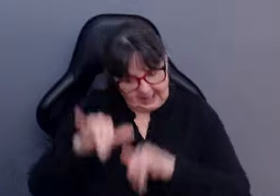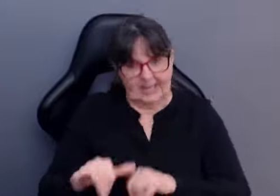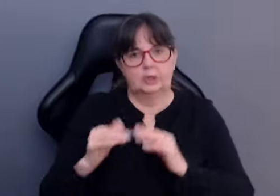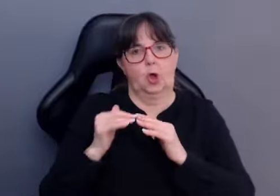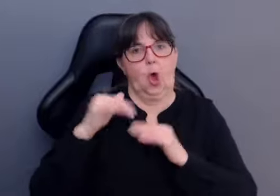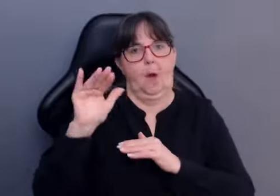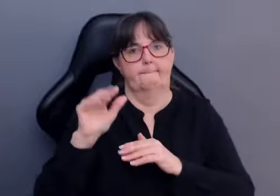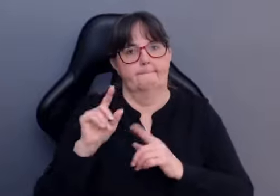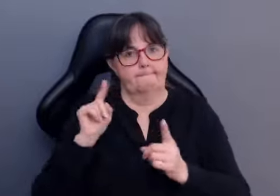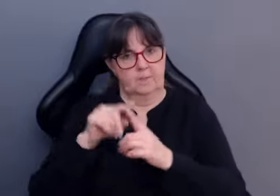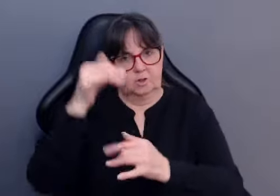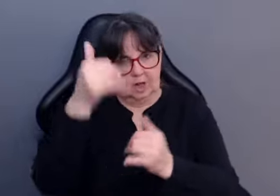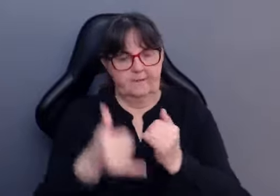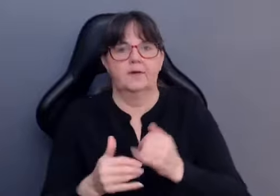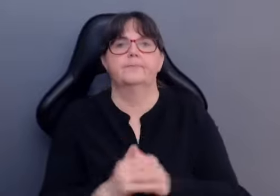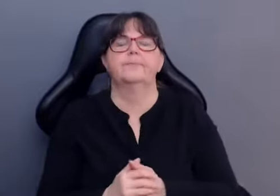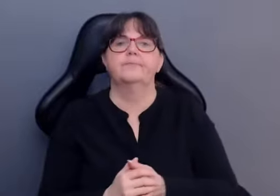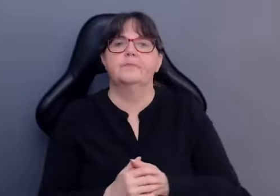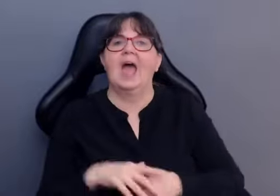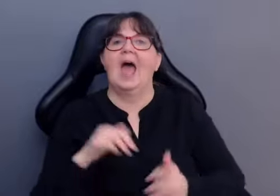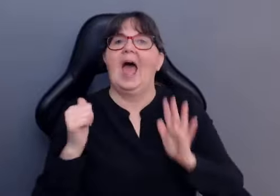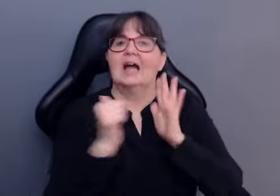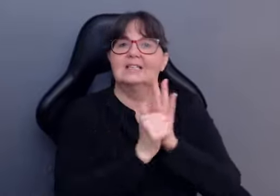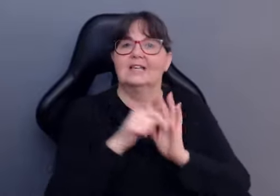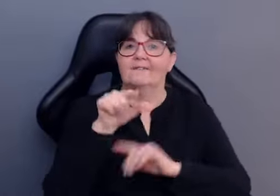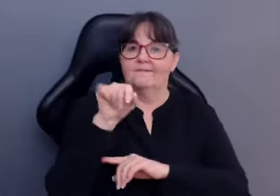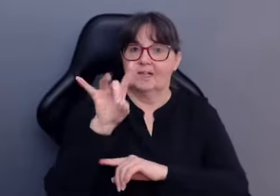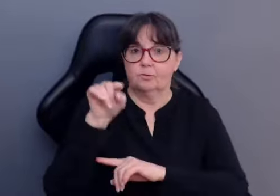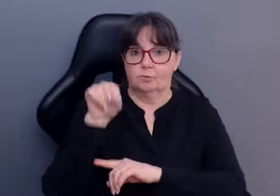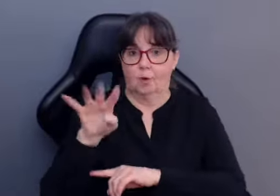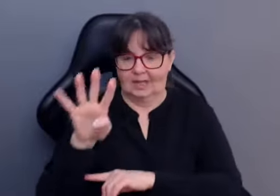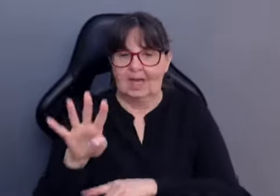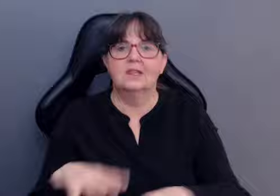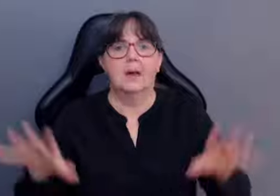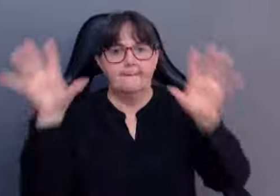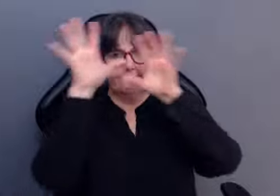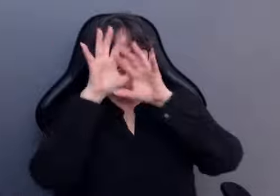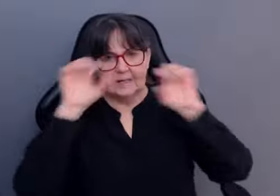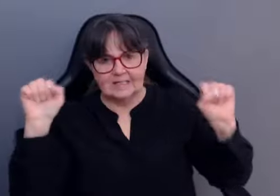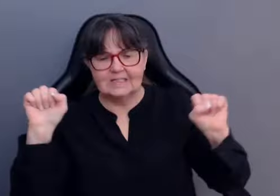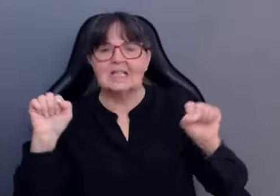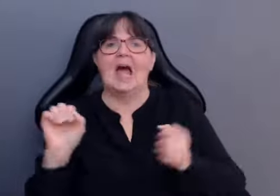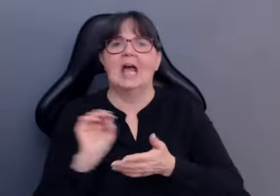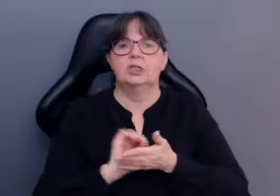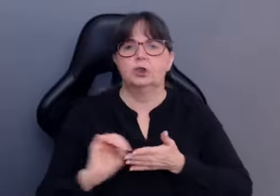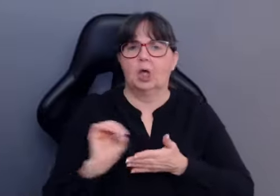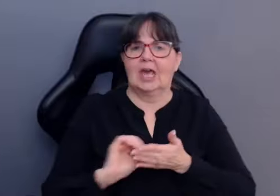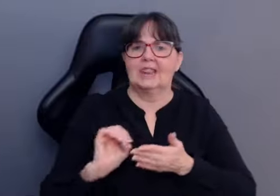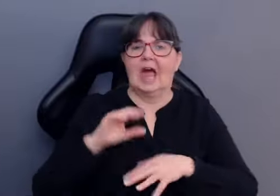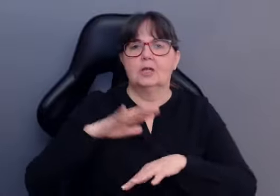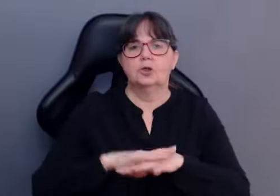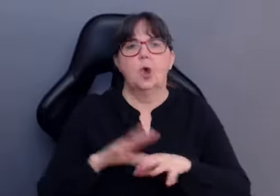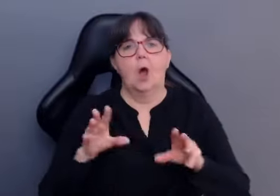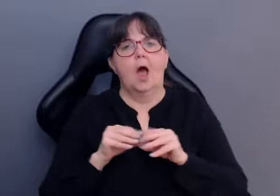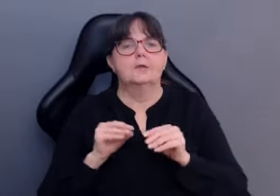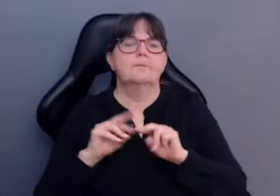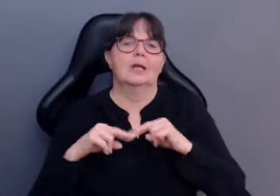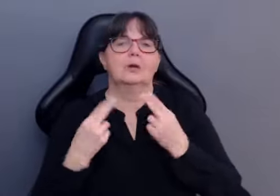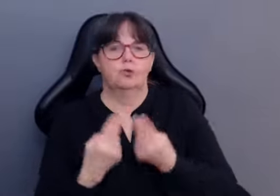Article 28.4. Président et secrétaire d'assemblée. Les assemblées du